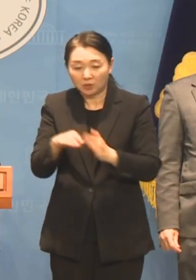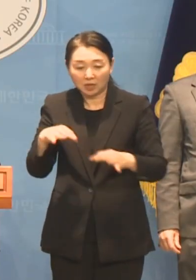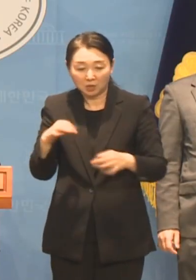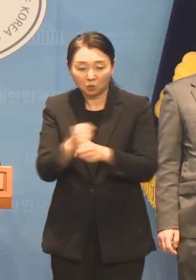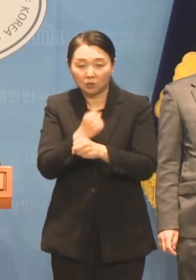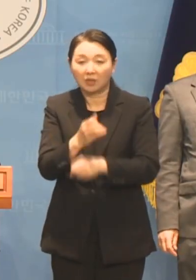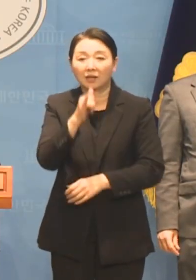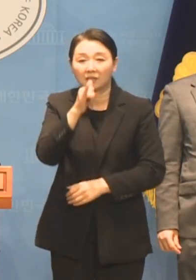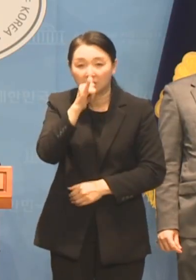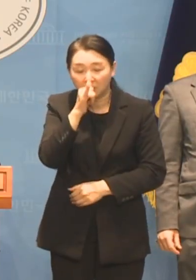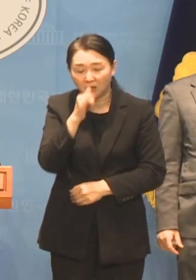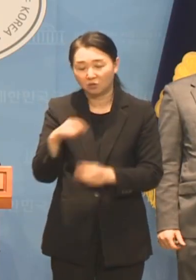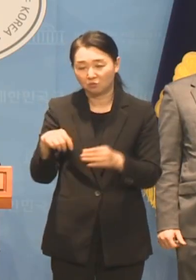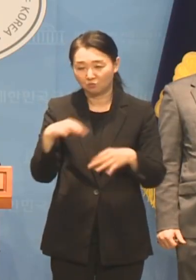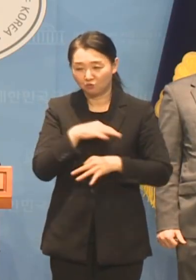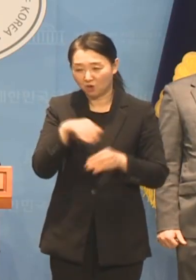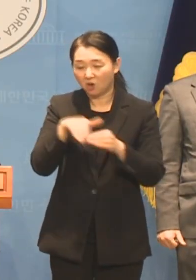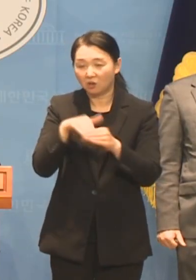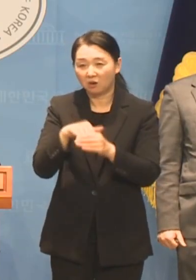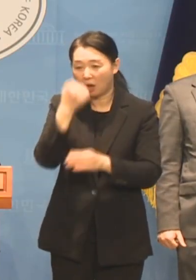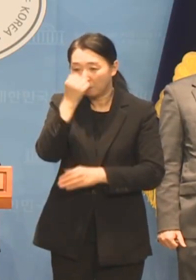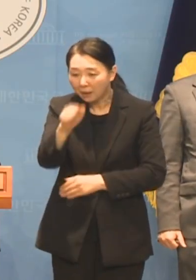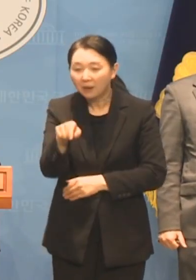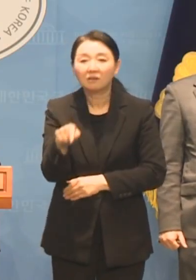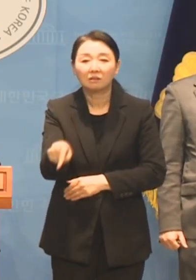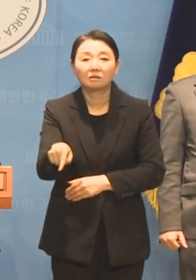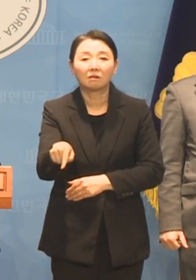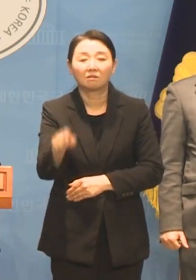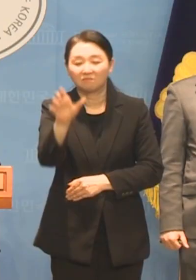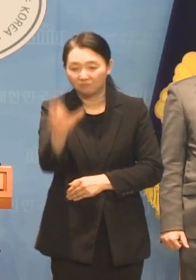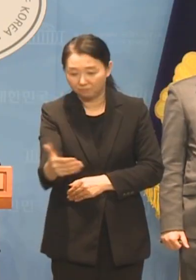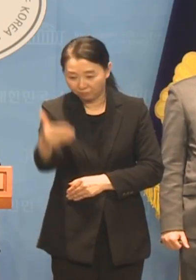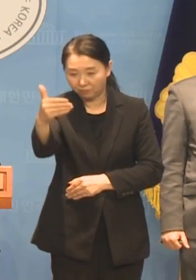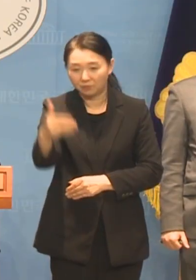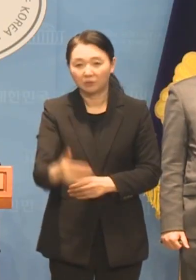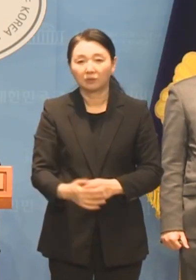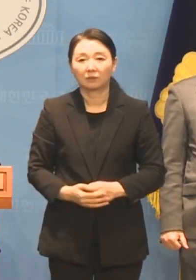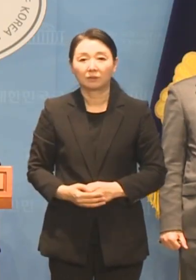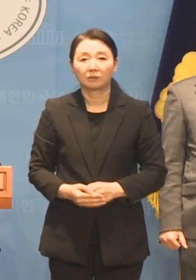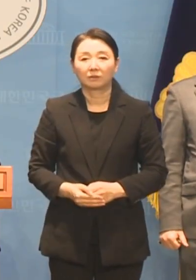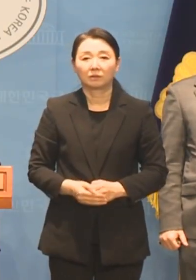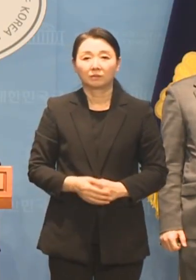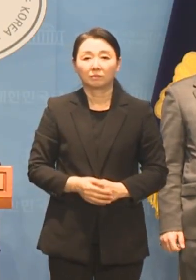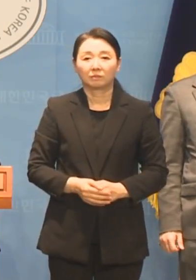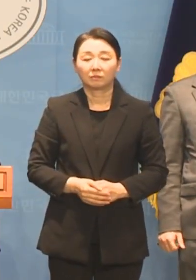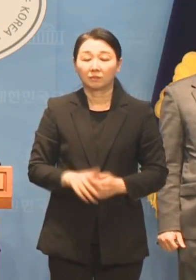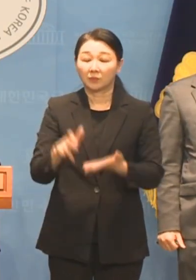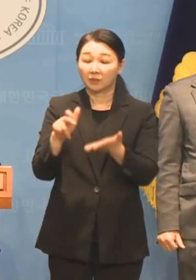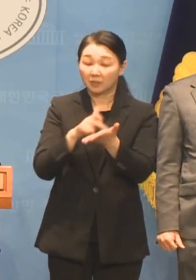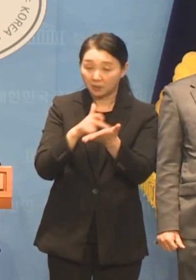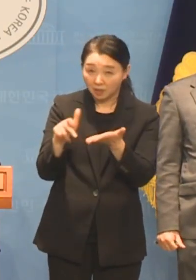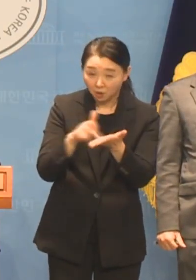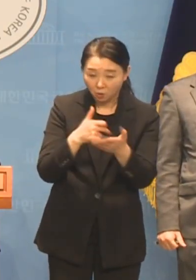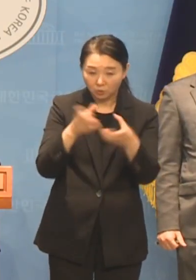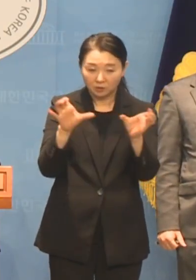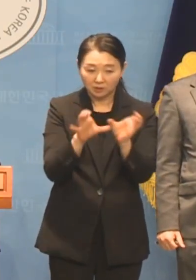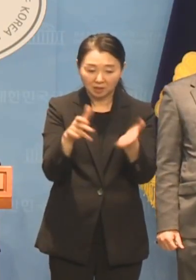이루어질 것이라는 부정선거를 기정사실화하는 댓글이 다수 달렸습니다. 카카오톡